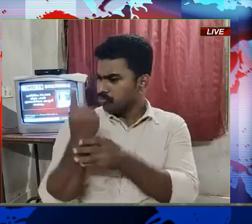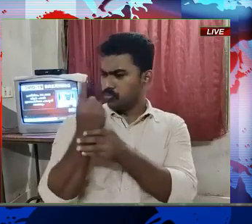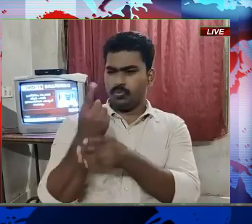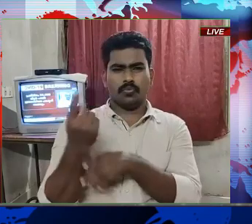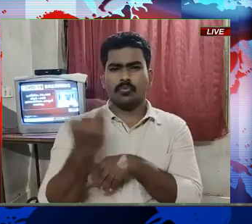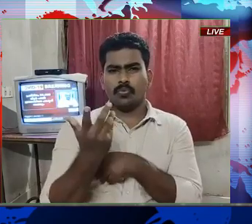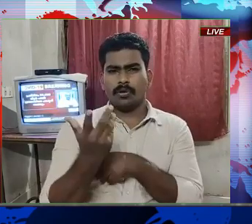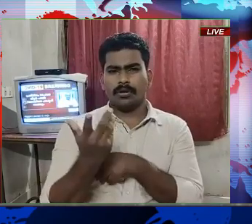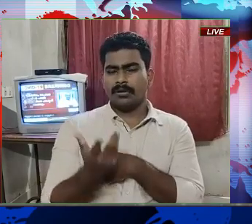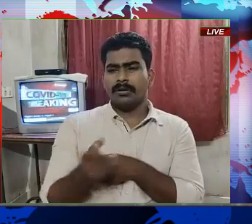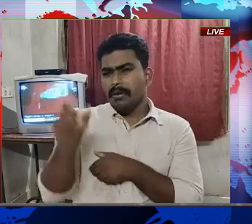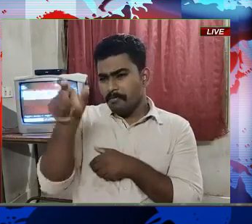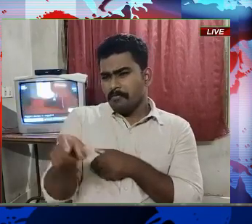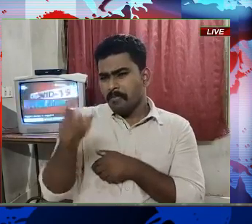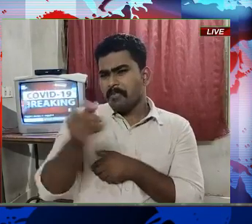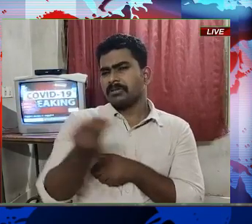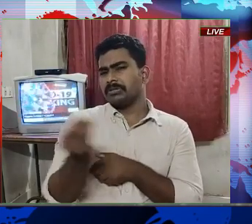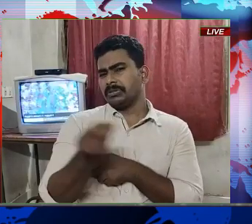ഇതിനു പുറമെ